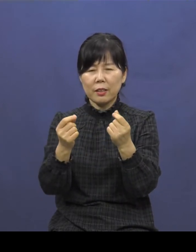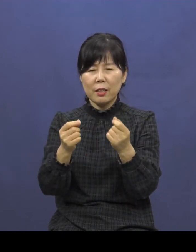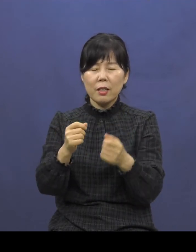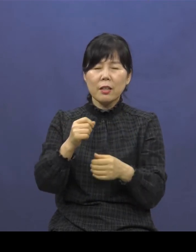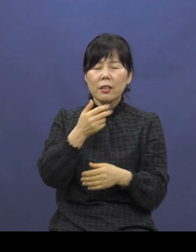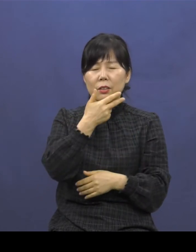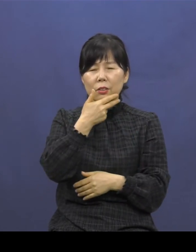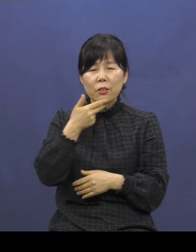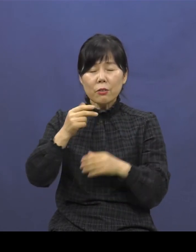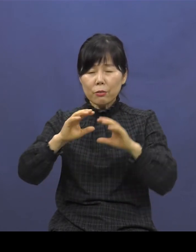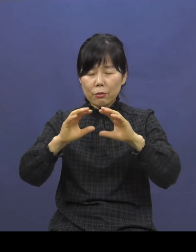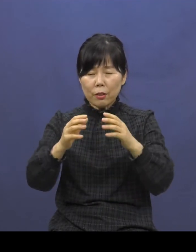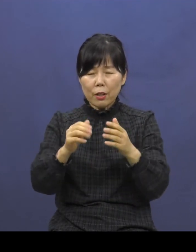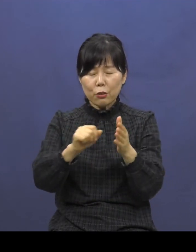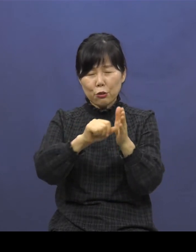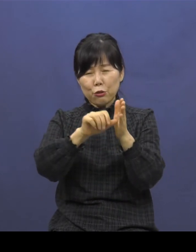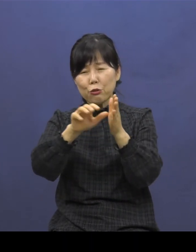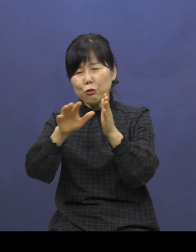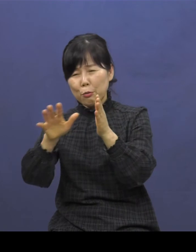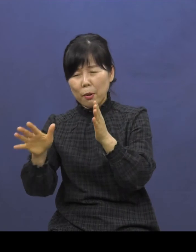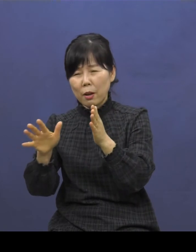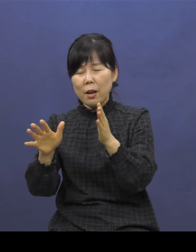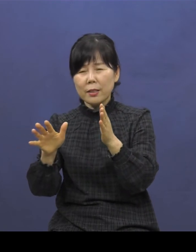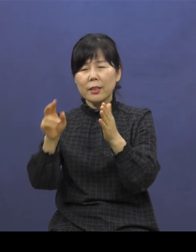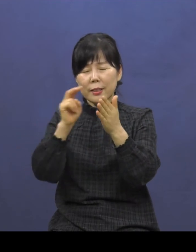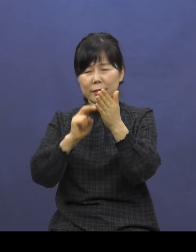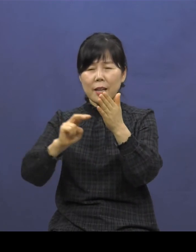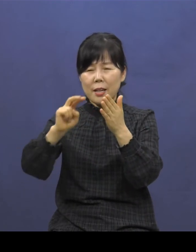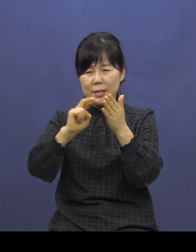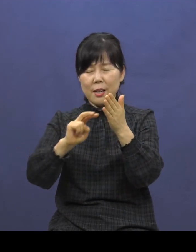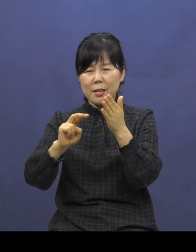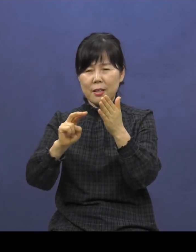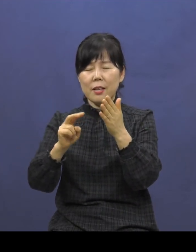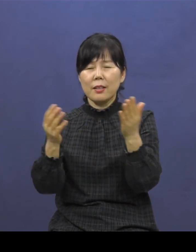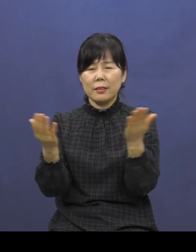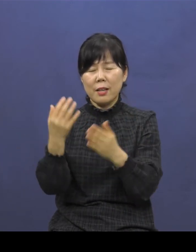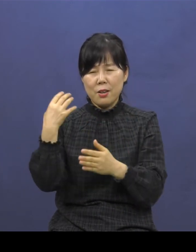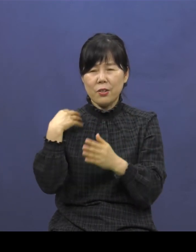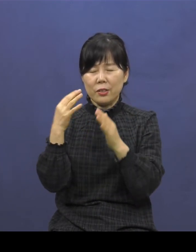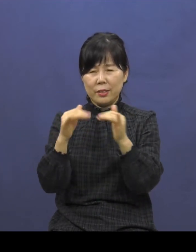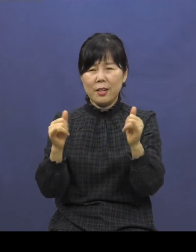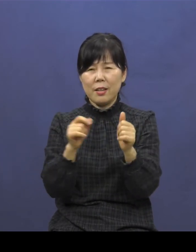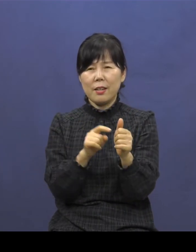그것이 영국의 유명한 CCM 사역자인 크리스 보워터라는 분이 만든 찬양입니다.